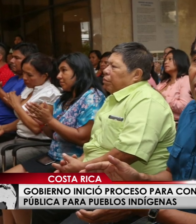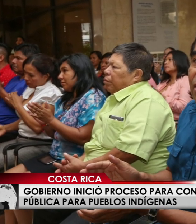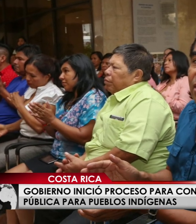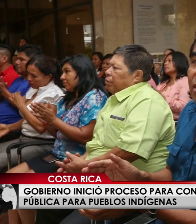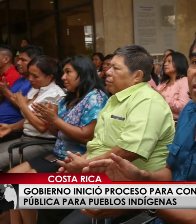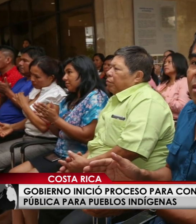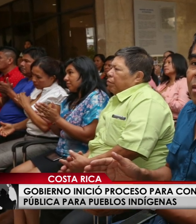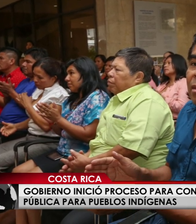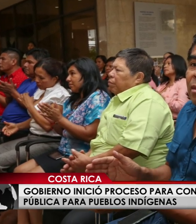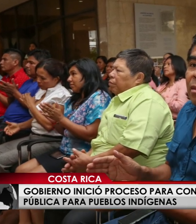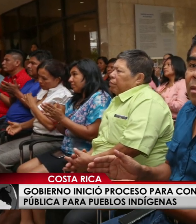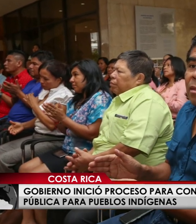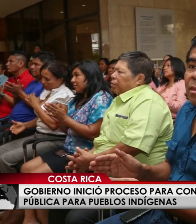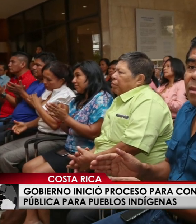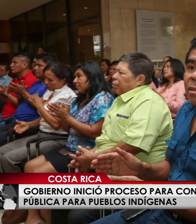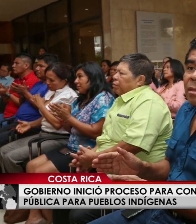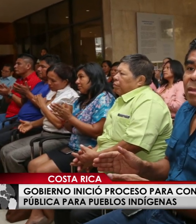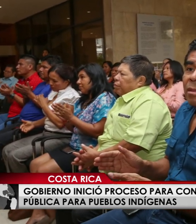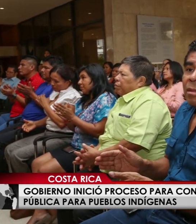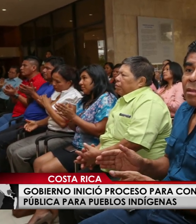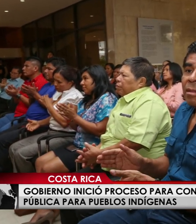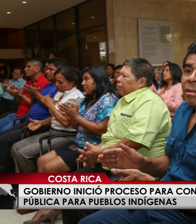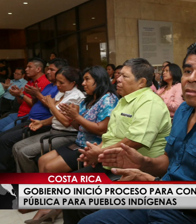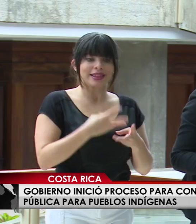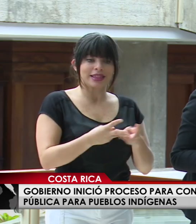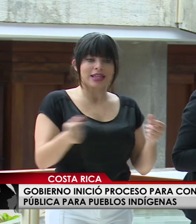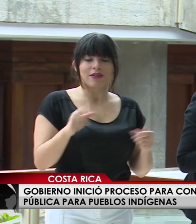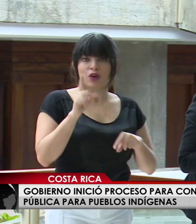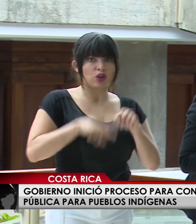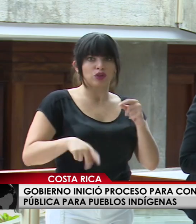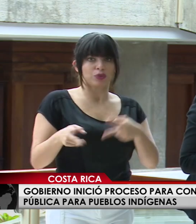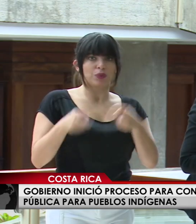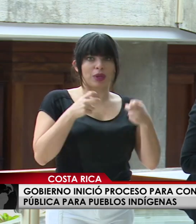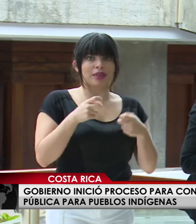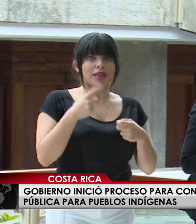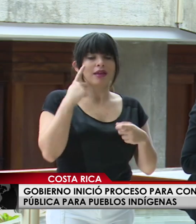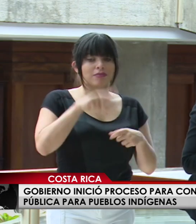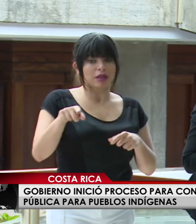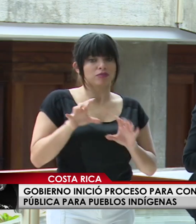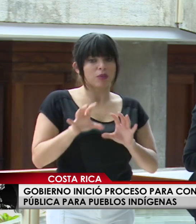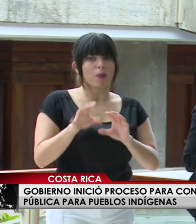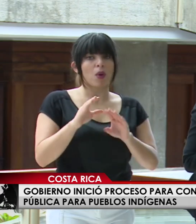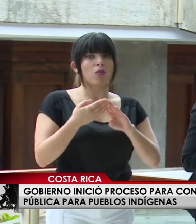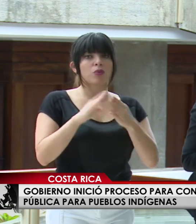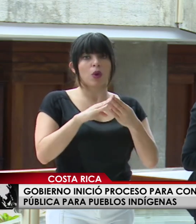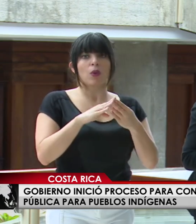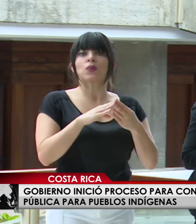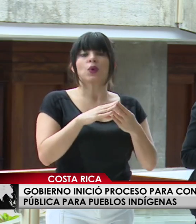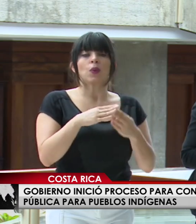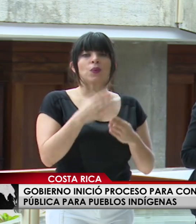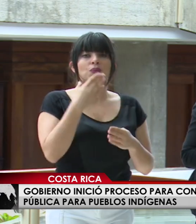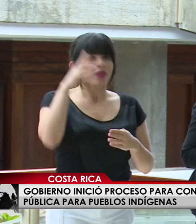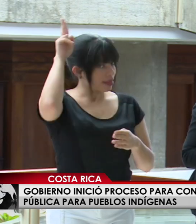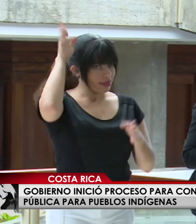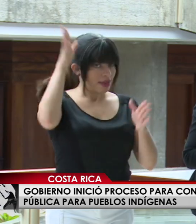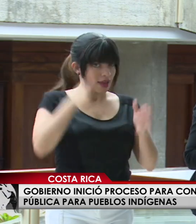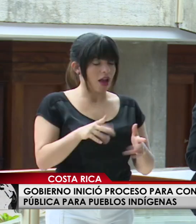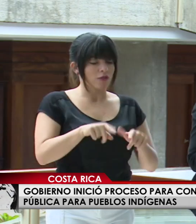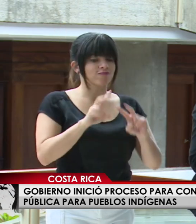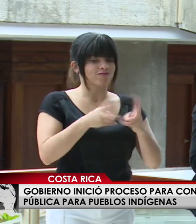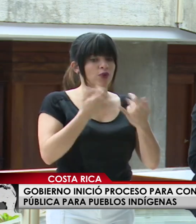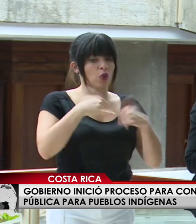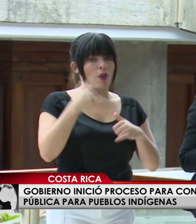recuperación de las tierras inalienables que ha sido otorgada a los pueblos indígenas. Entonces sabemos que eso es un tema